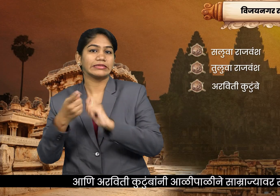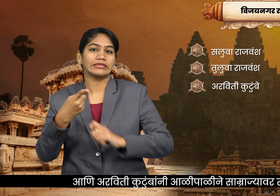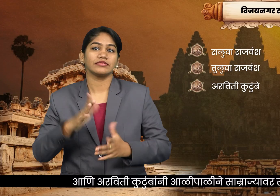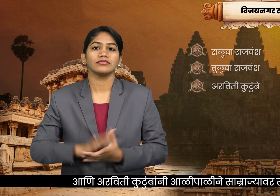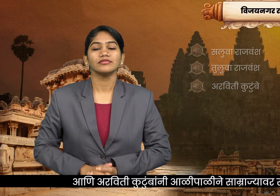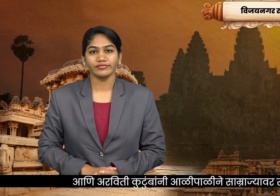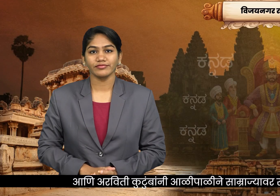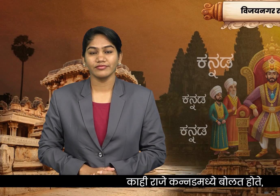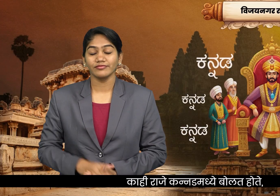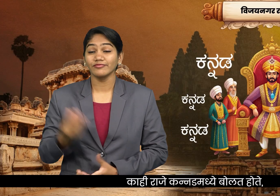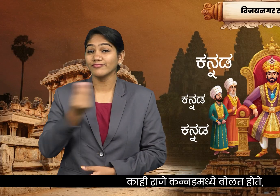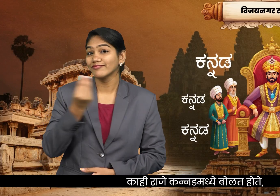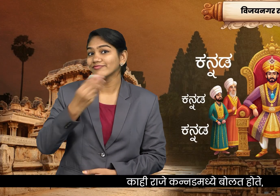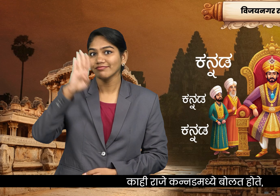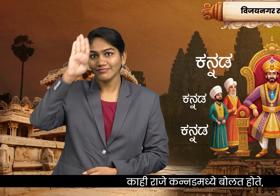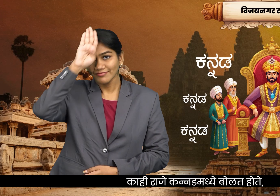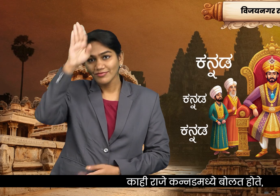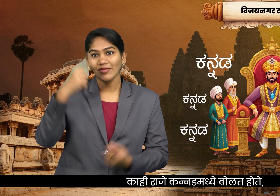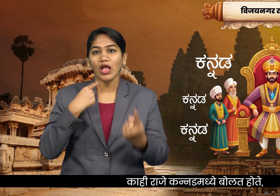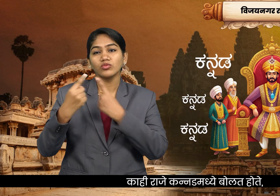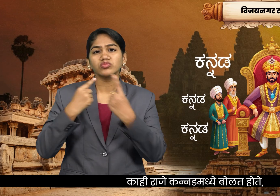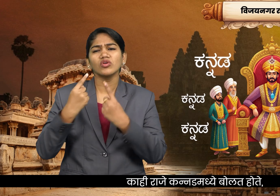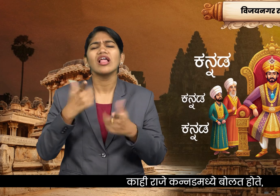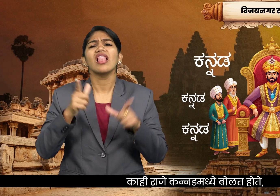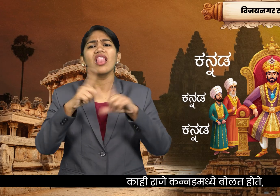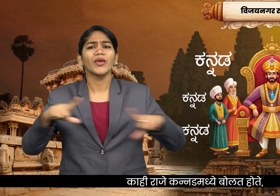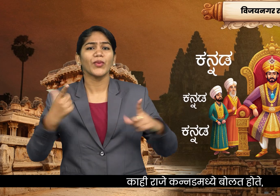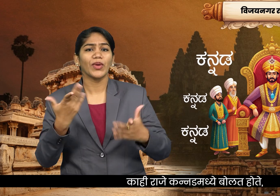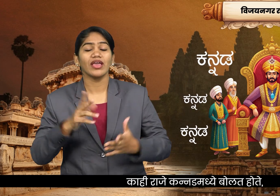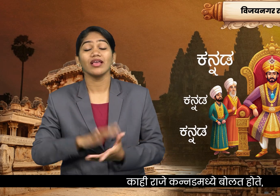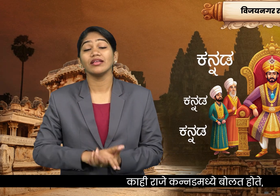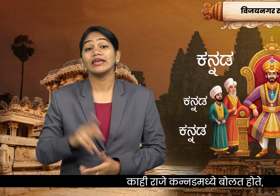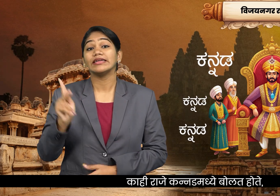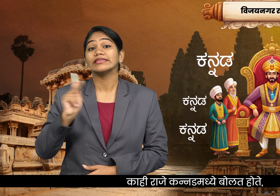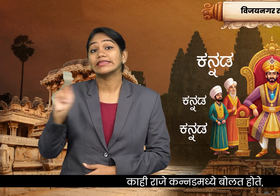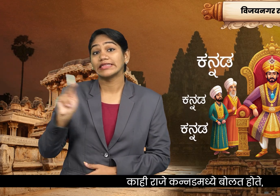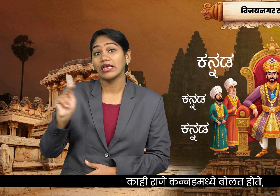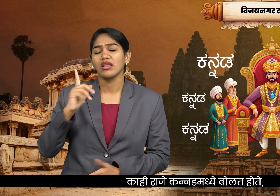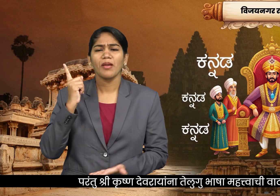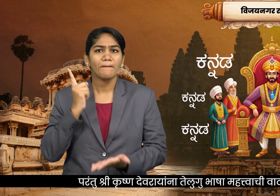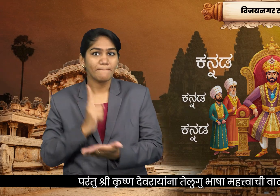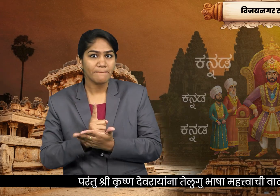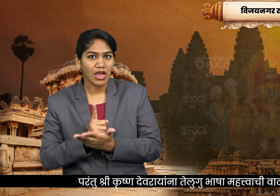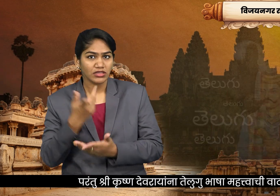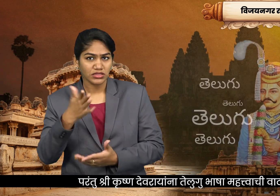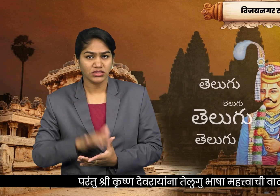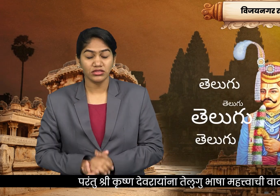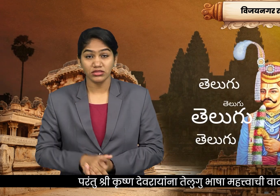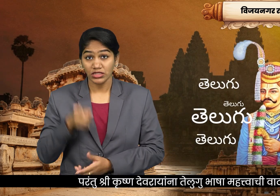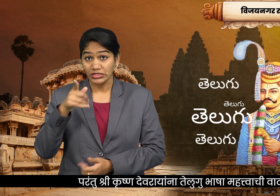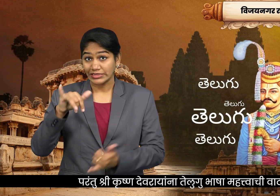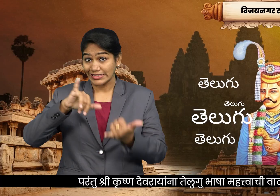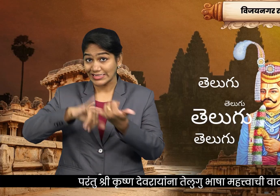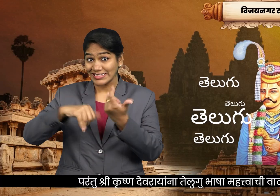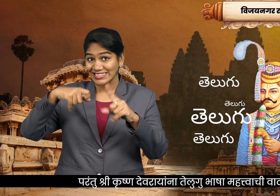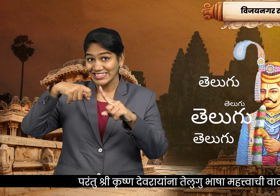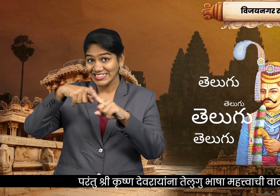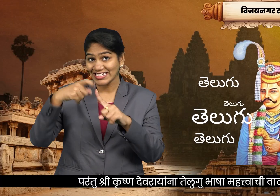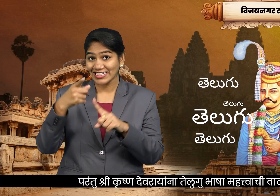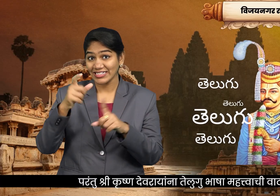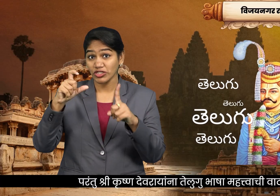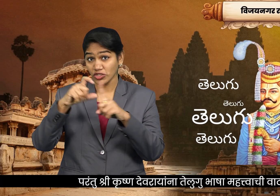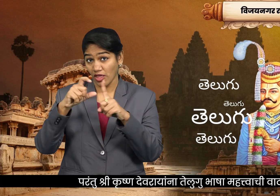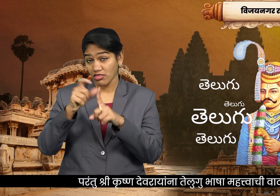केले. काही राजे कन्नडमध्ये बोलत होते, परंतु श्रीकृष्ण